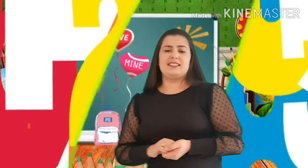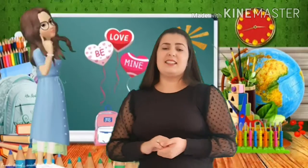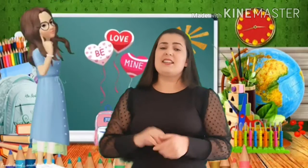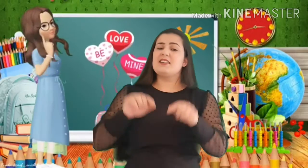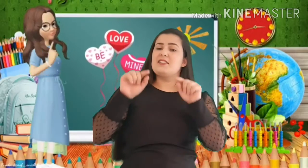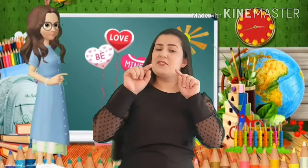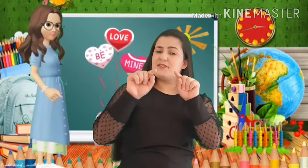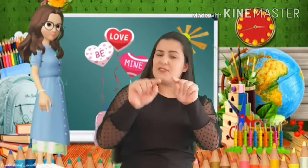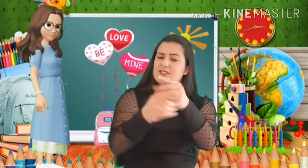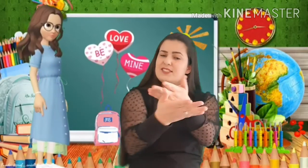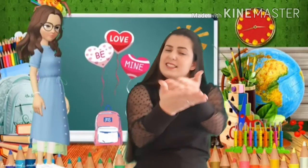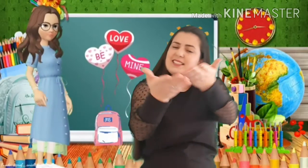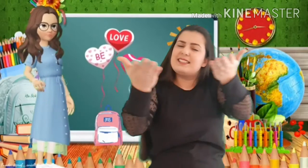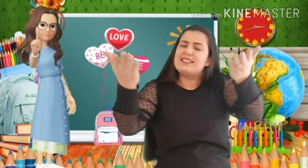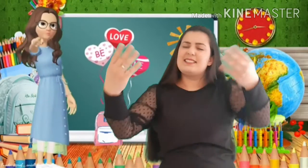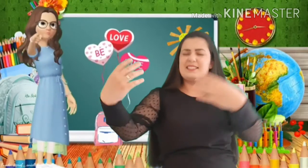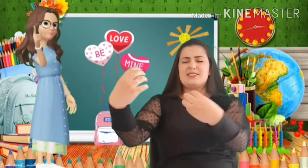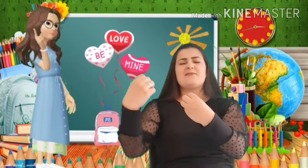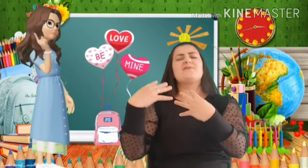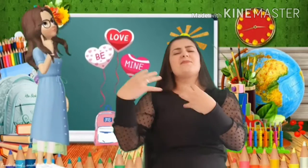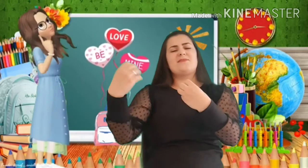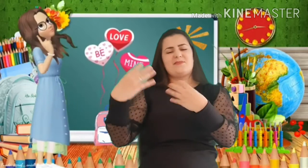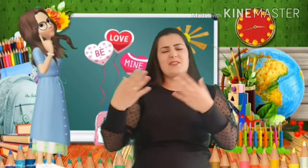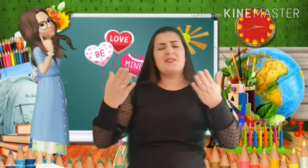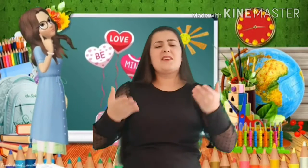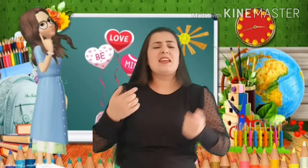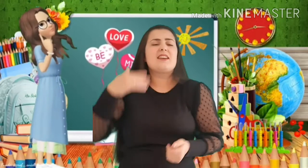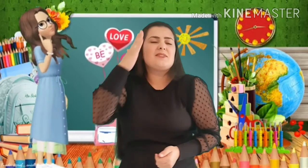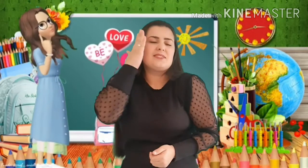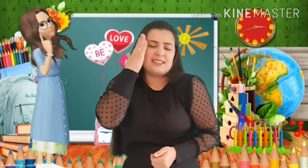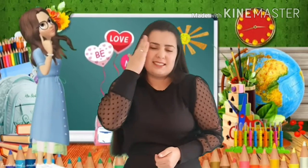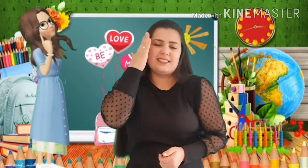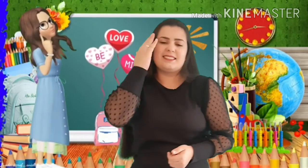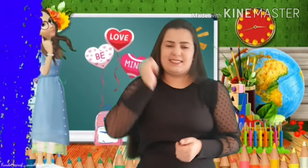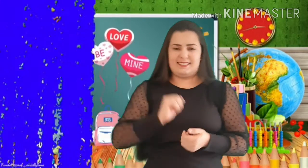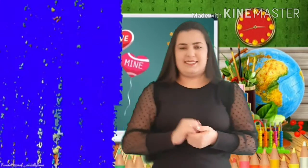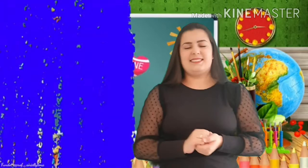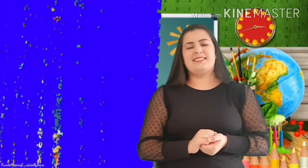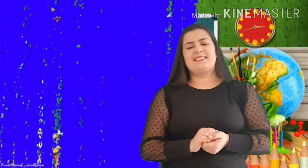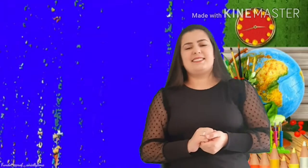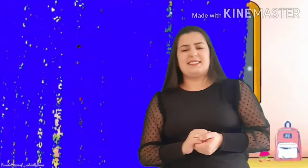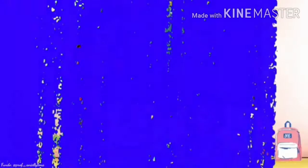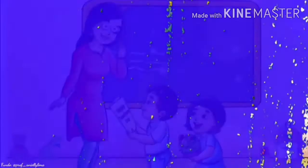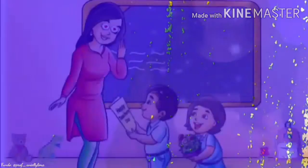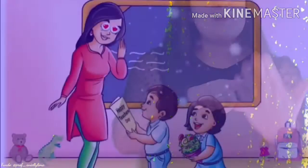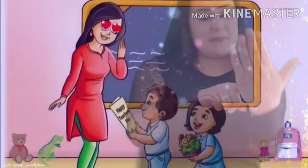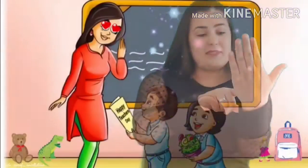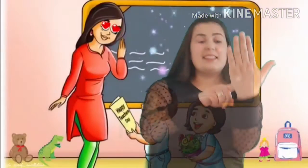Você que ensinou o que hoje sei, me